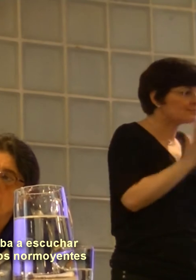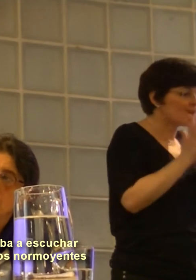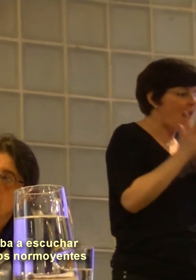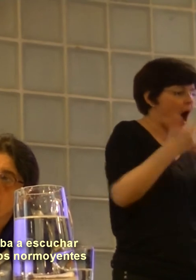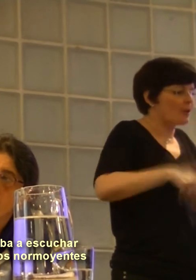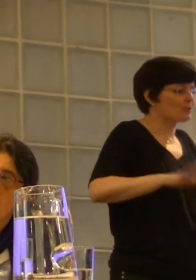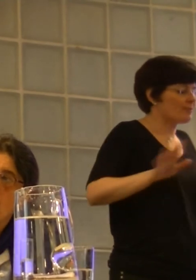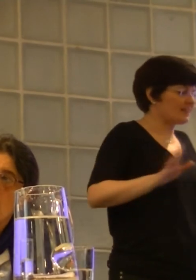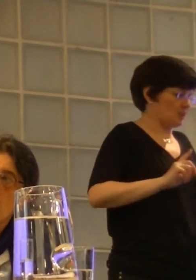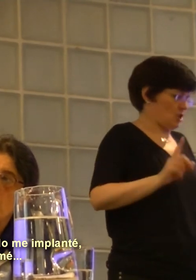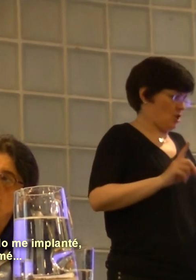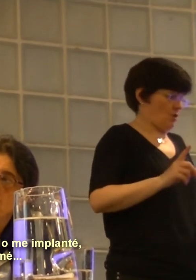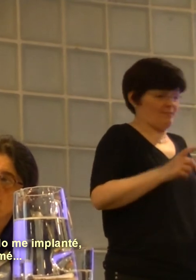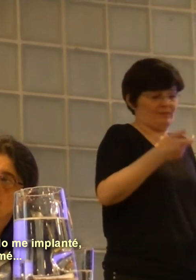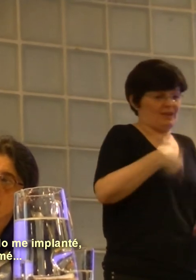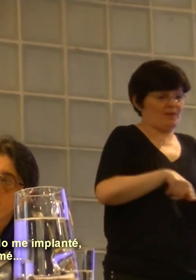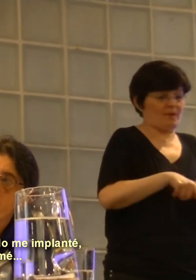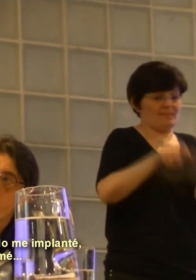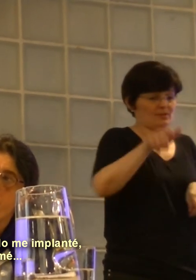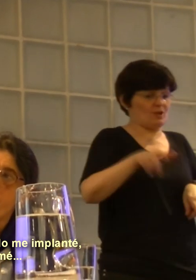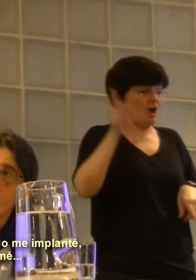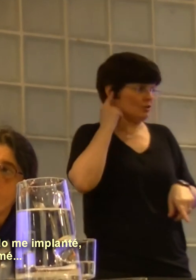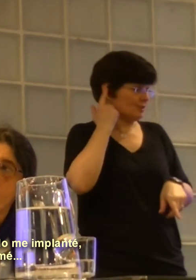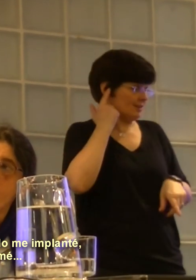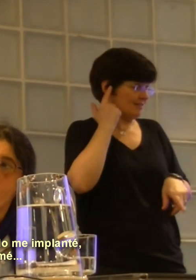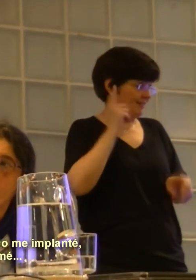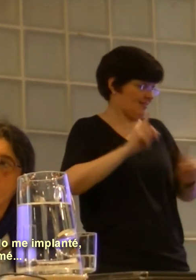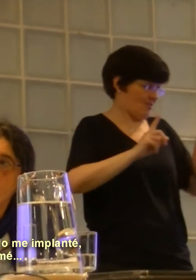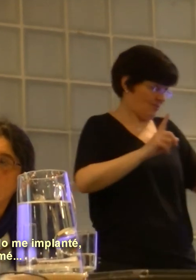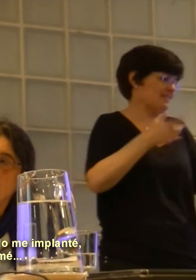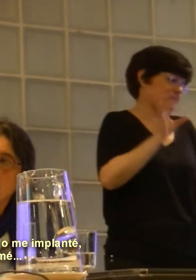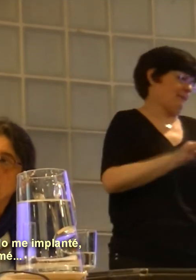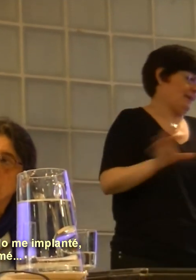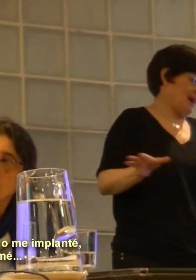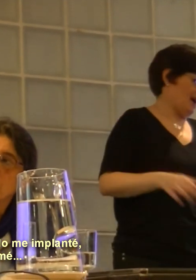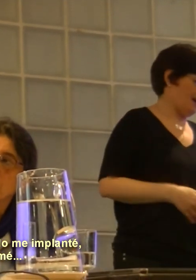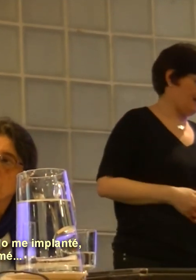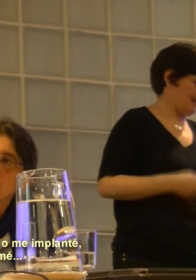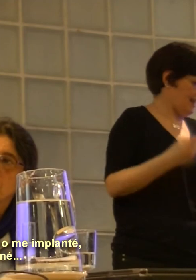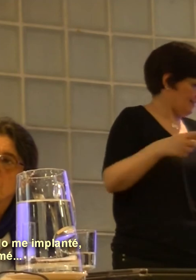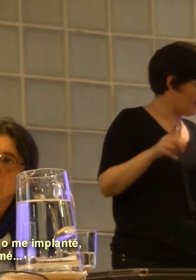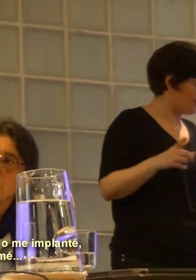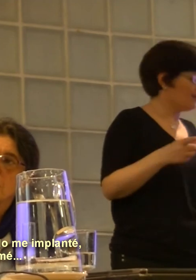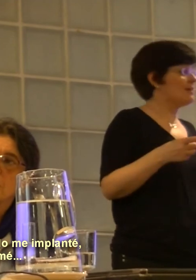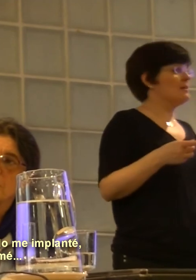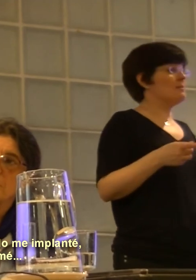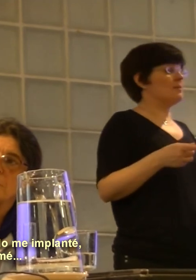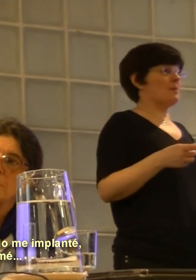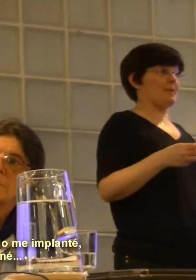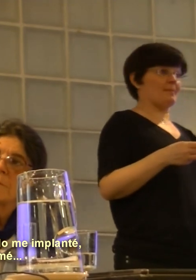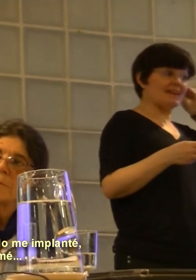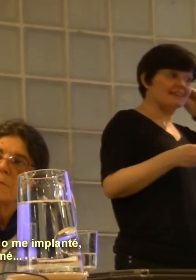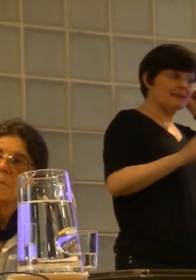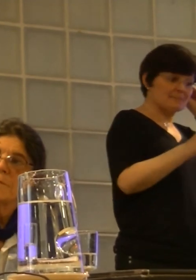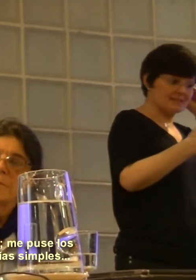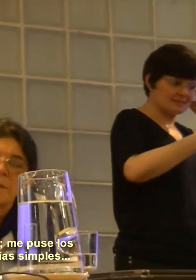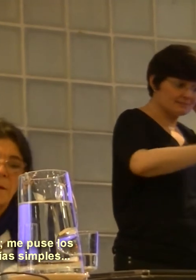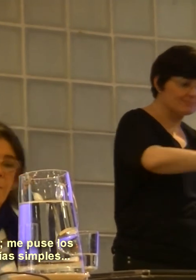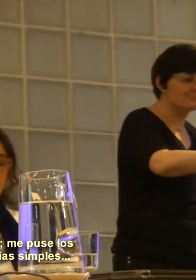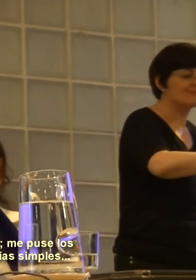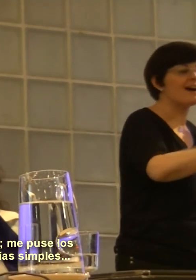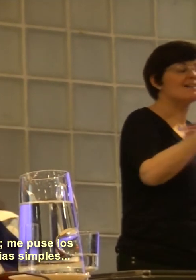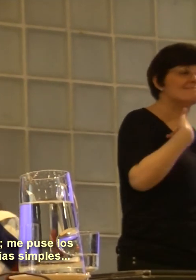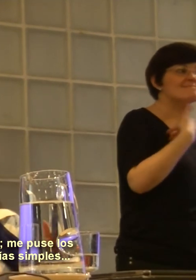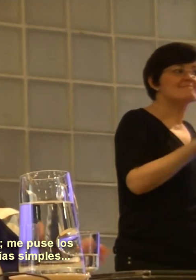los normoyentes. Y con la música lo mismo. Pero cuando me implanté, a los pocos meses, me animé.